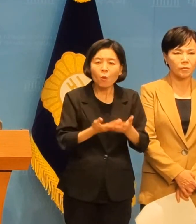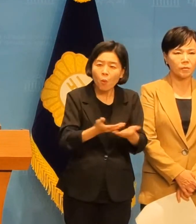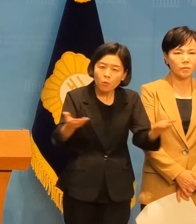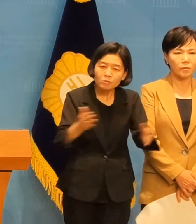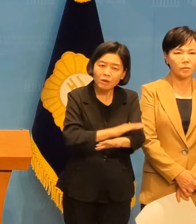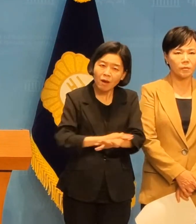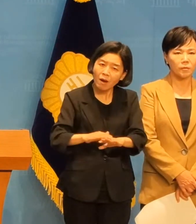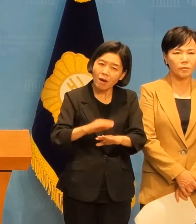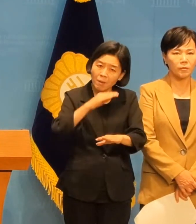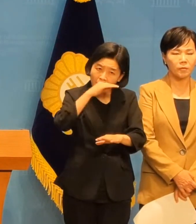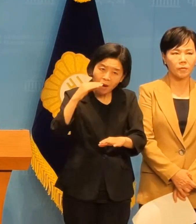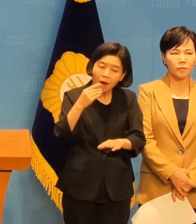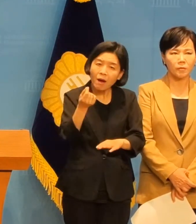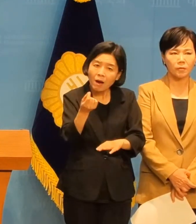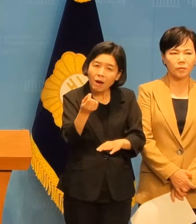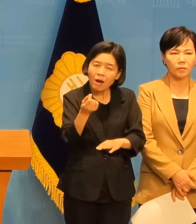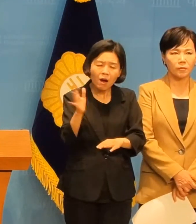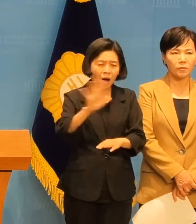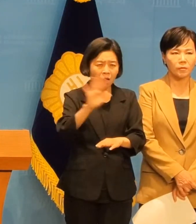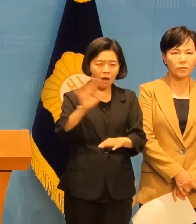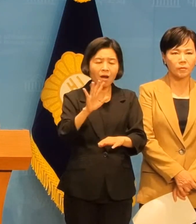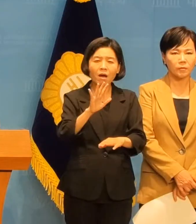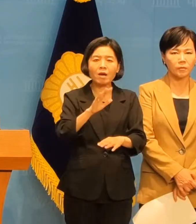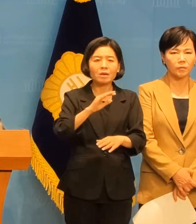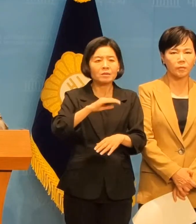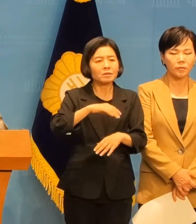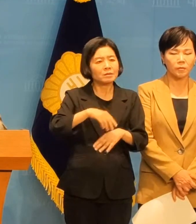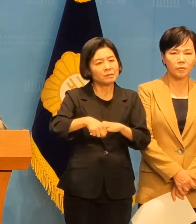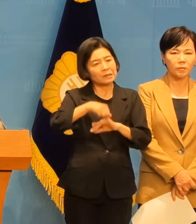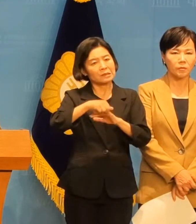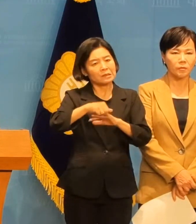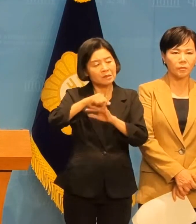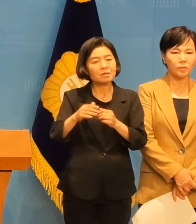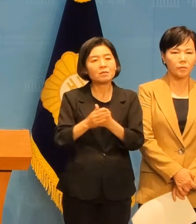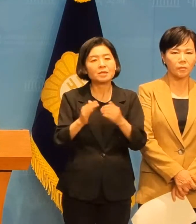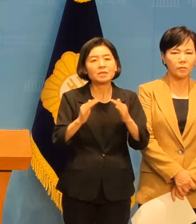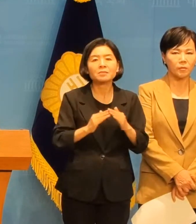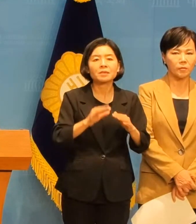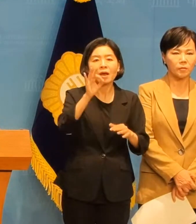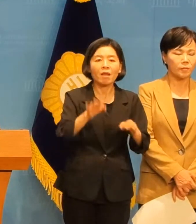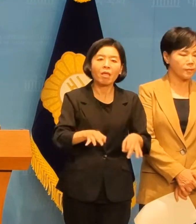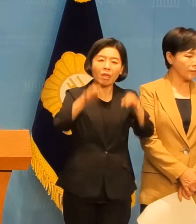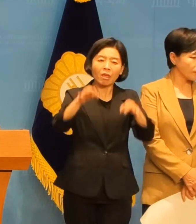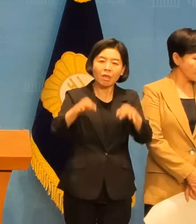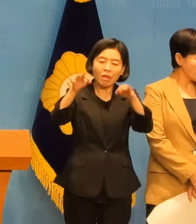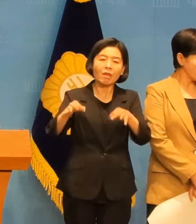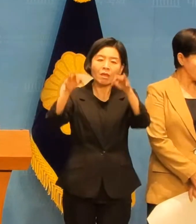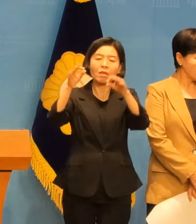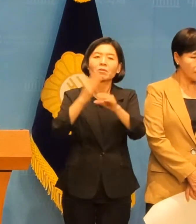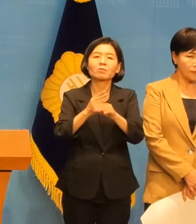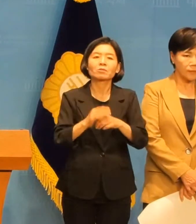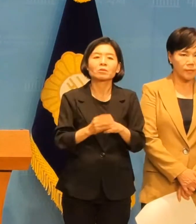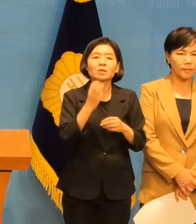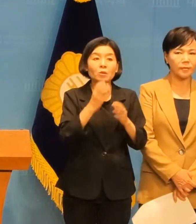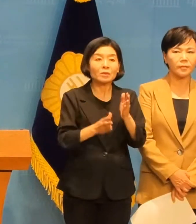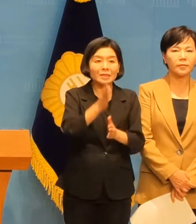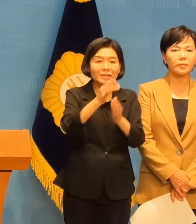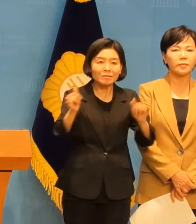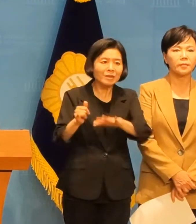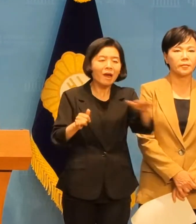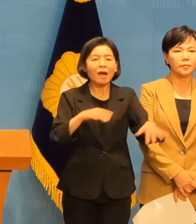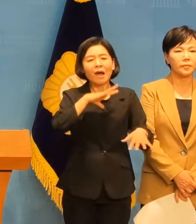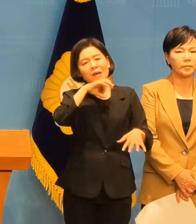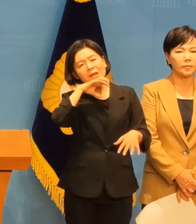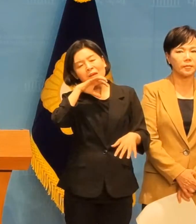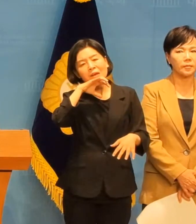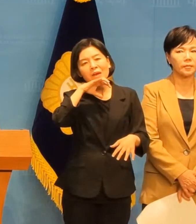그 주택 공급이 제대로 이루어지지 않기 때문에 지금 주택 가격도 들썩이고 있고 서울 시민들의 불만이 하늘을 찌르고